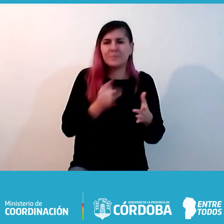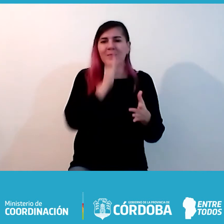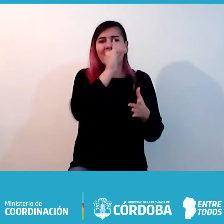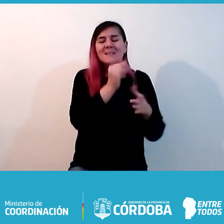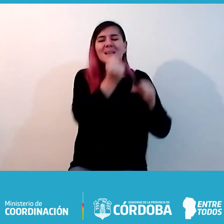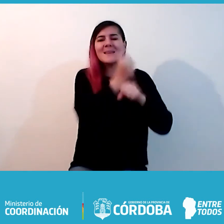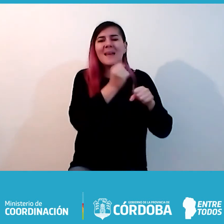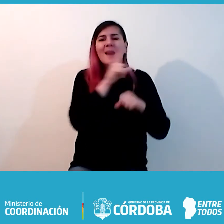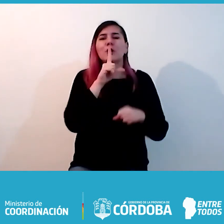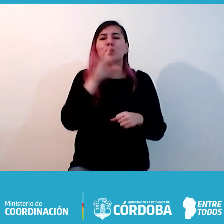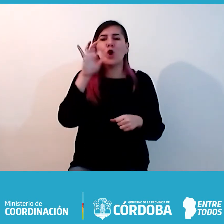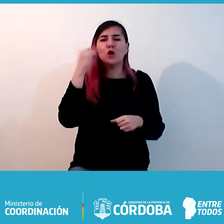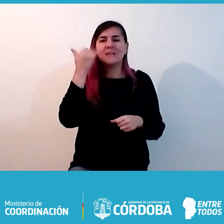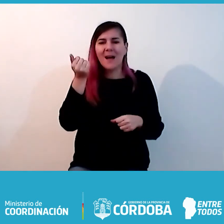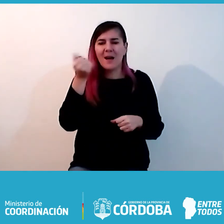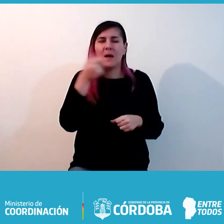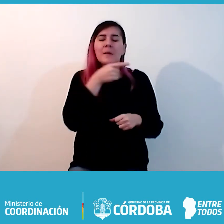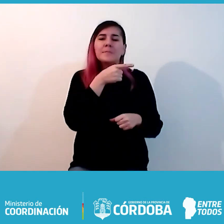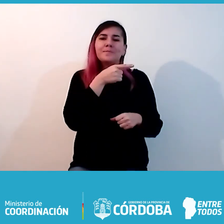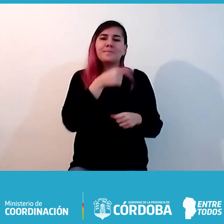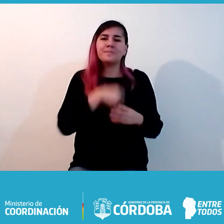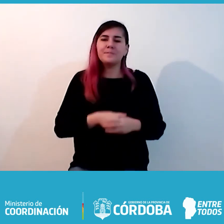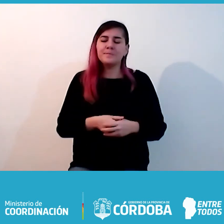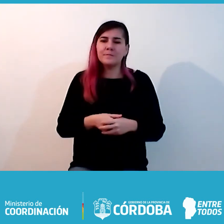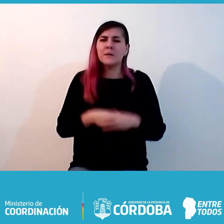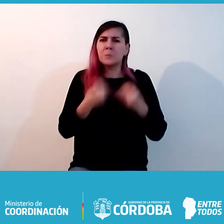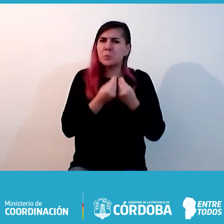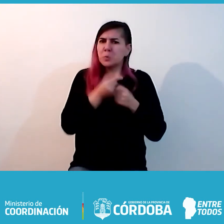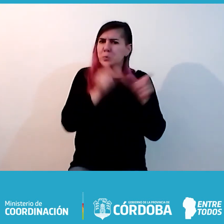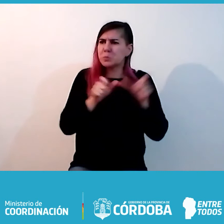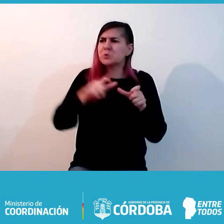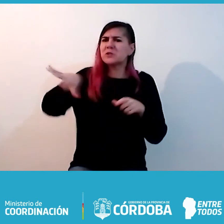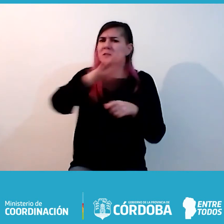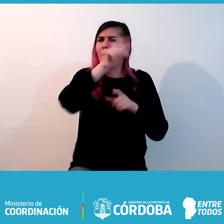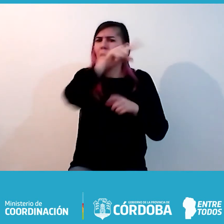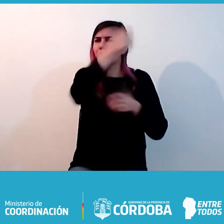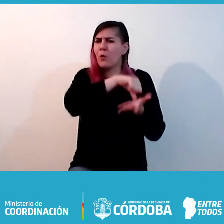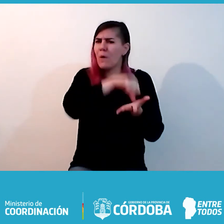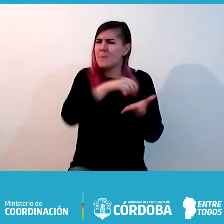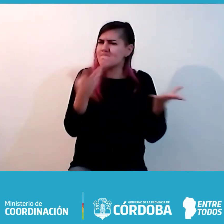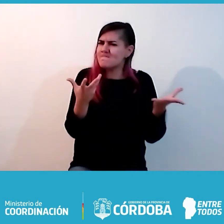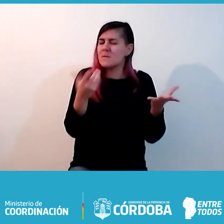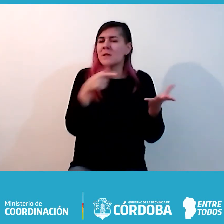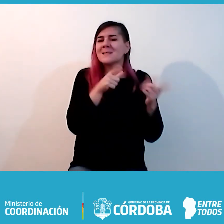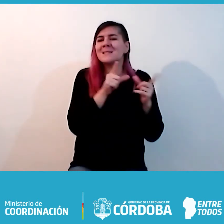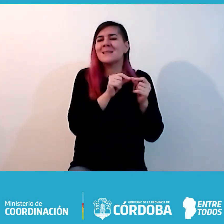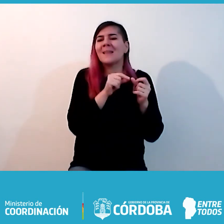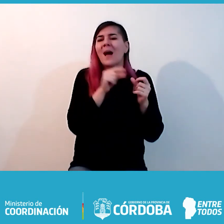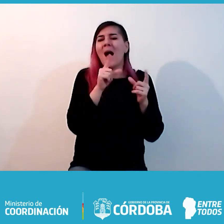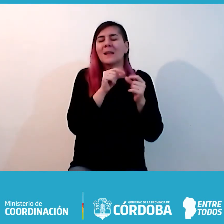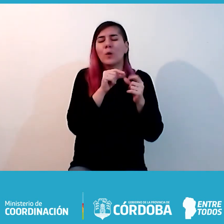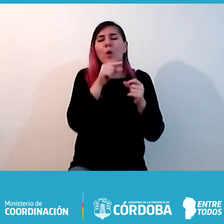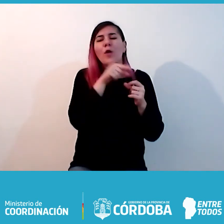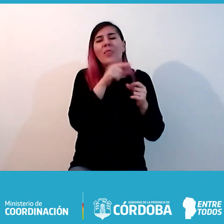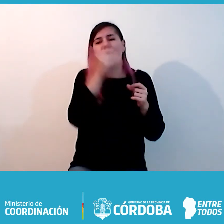ingeniera Toya. Se quiere detener en las expropiaciones de las que mucho se habló. Cita el artículo 17 de la Constitución Nacional. Da conformidad a